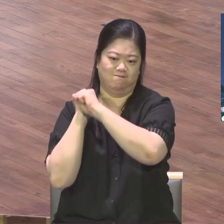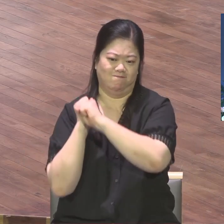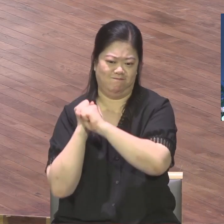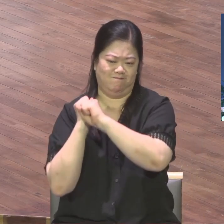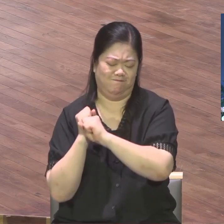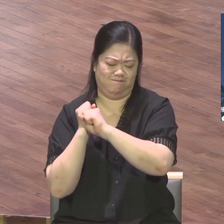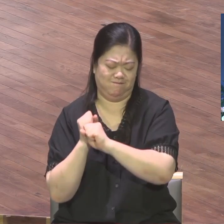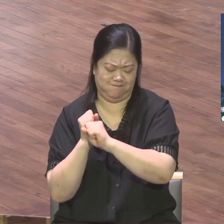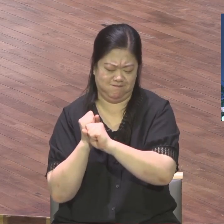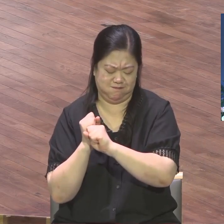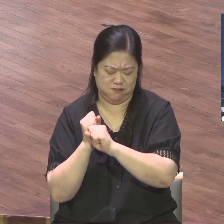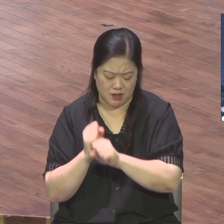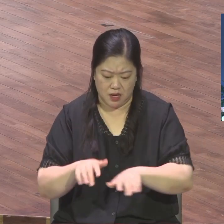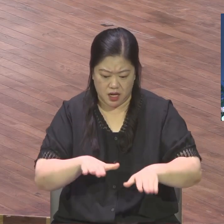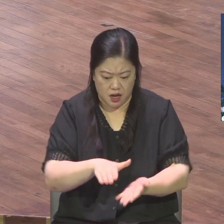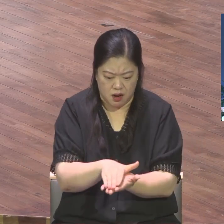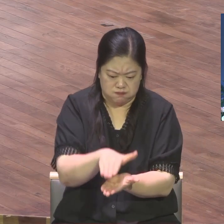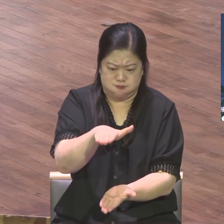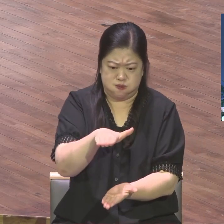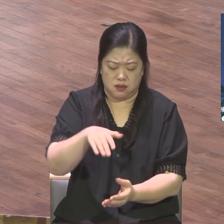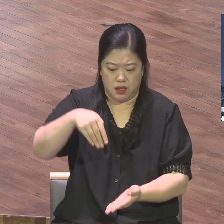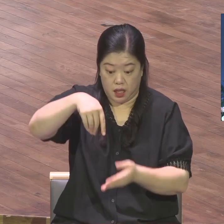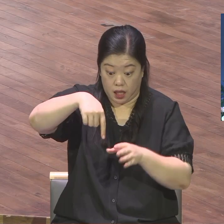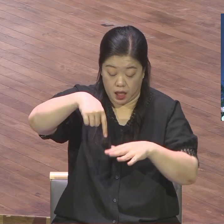쫙 갈라졌어.